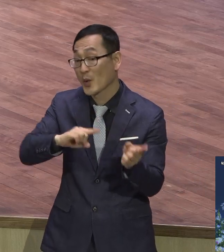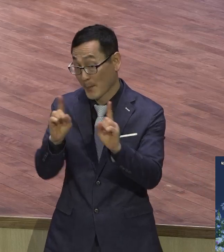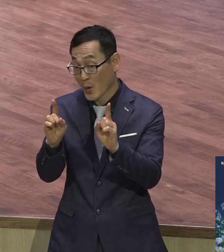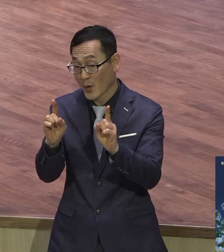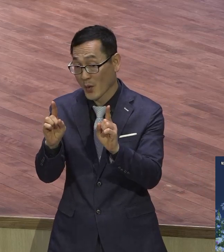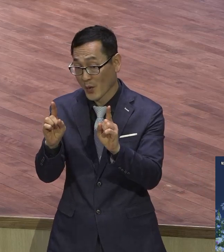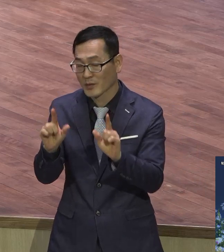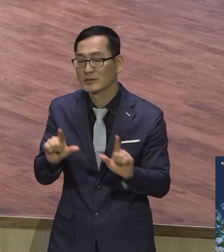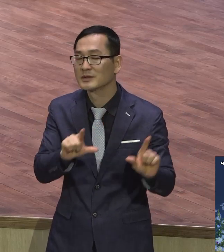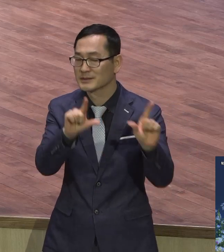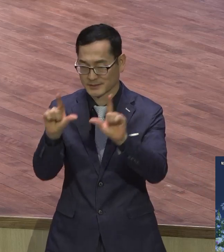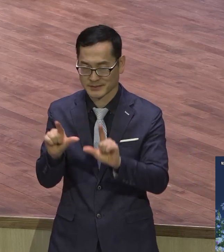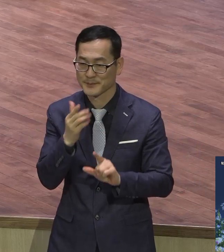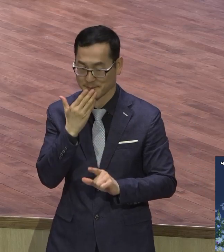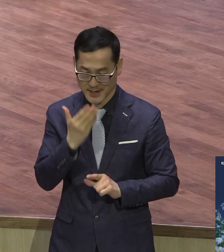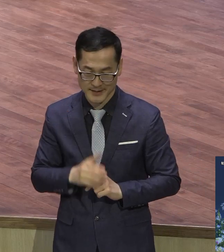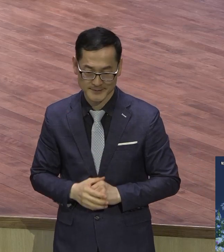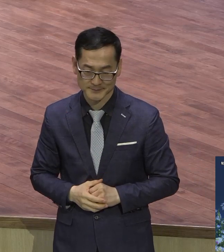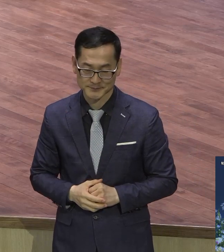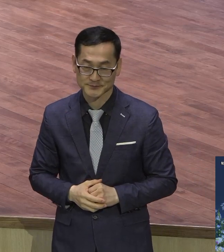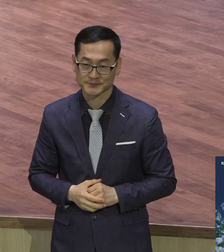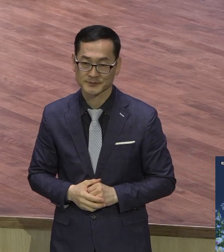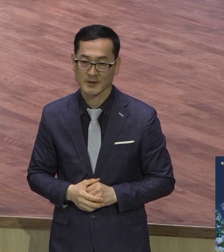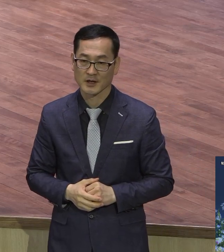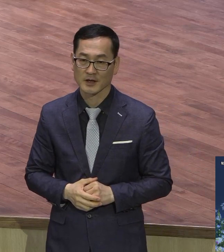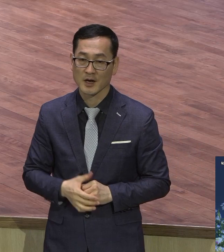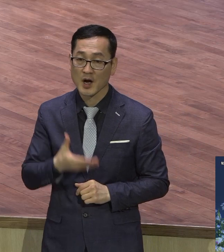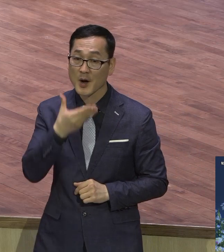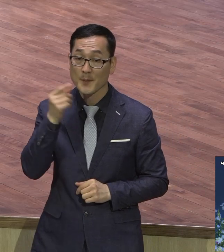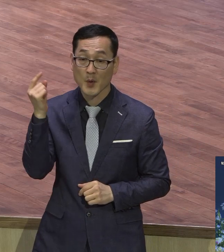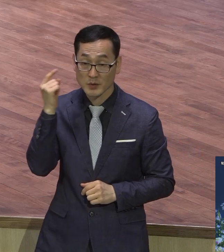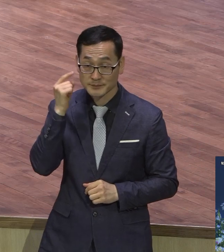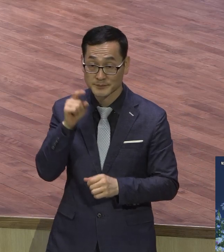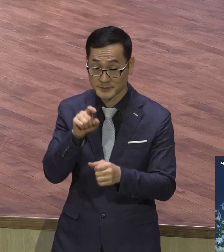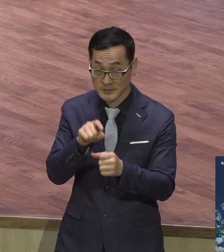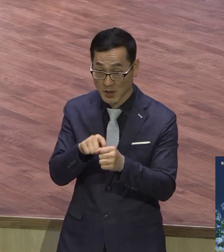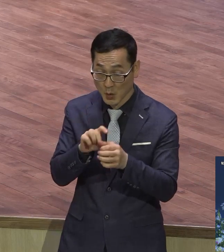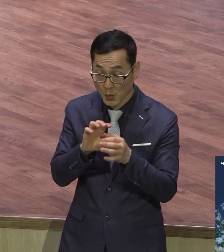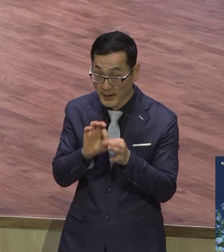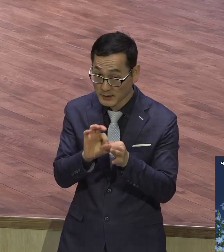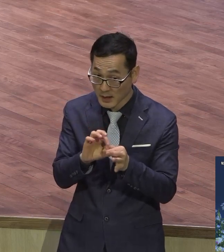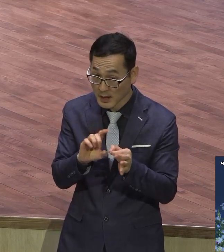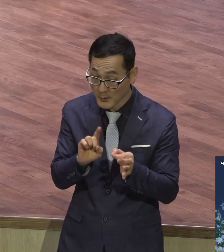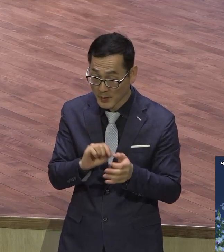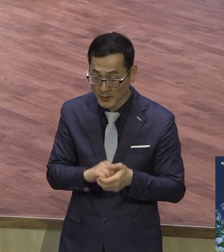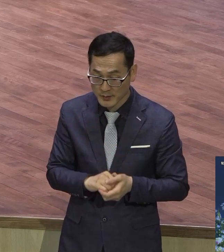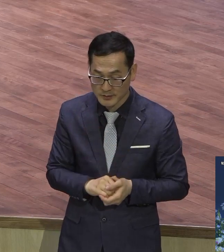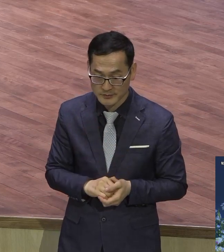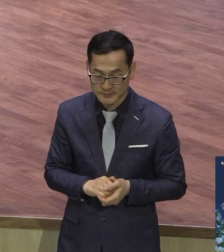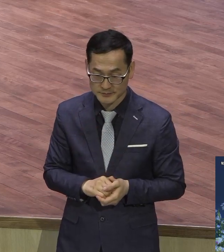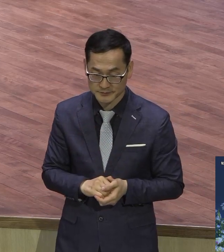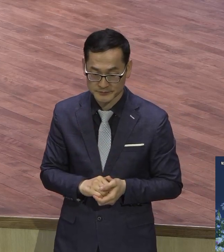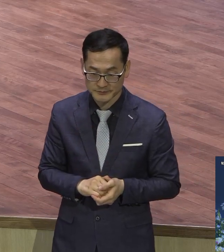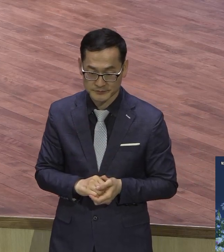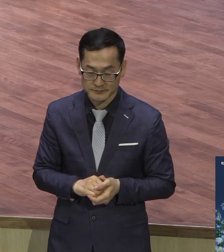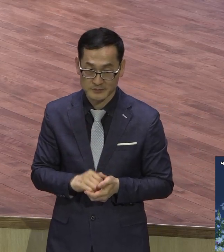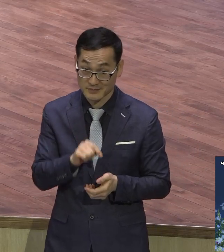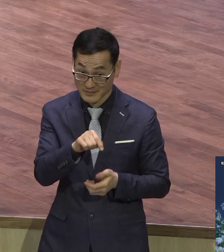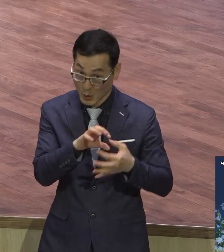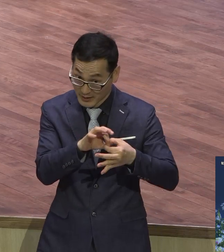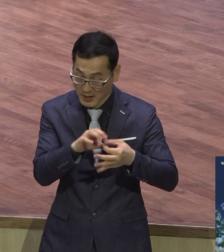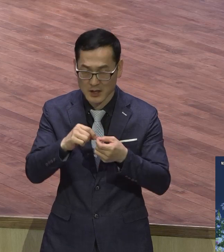살게 되는 데가 아주 중요합니다. 복음적 관계 회복. 이건 뭐 영혼이 가는 것이지요. 복음적 관계 회복.